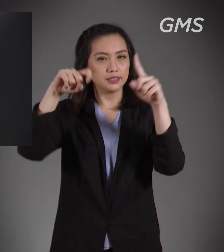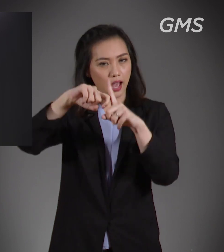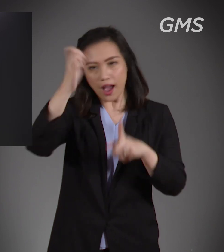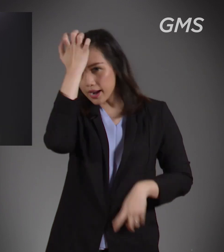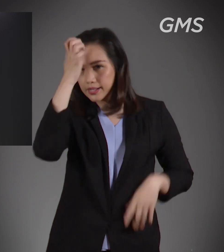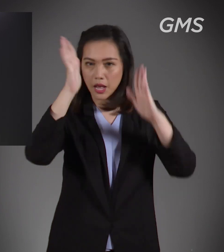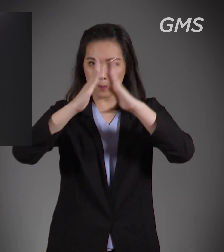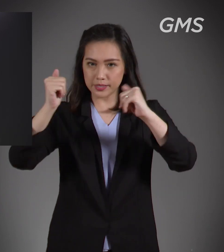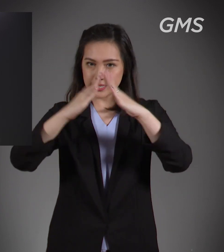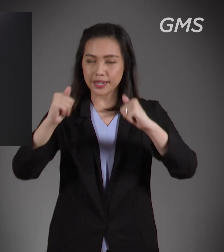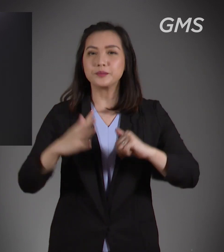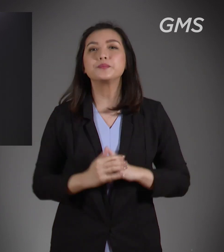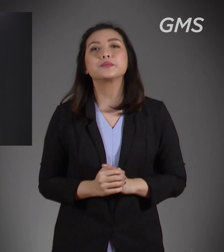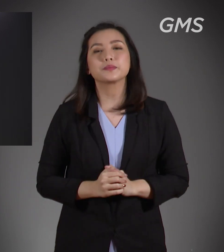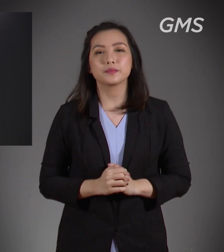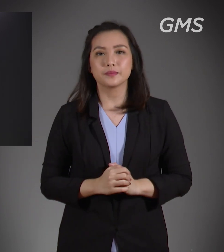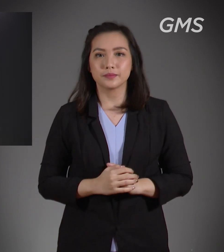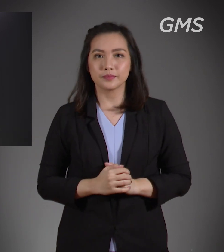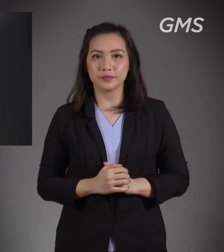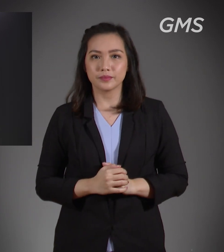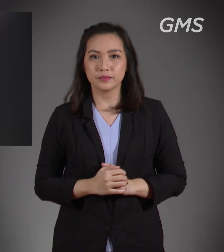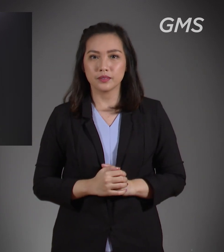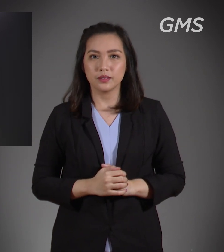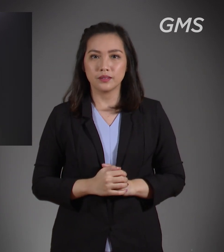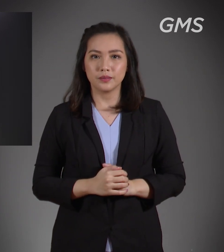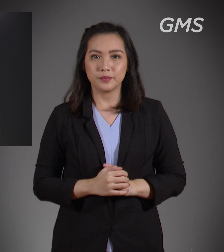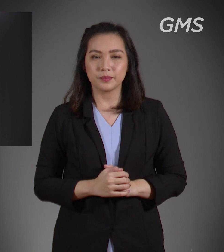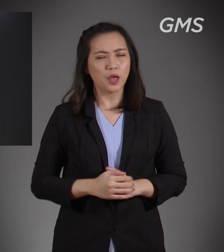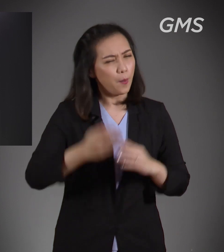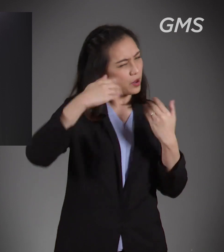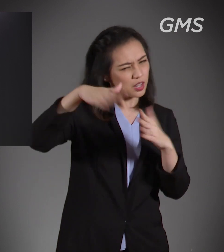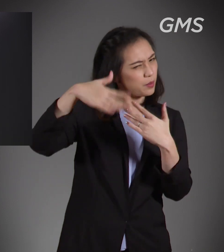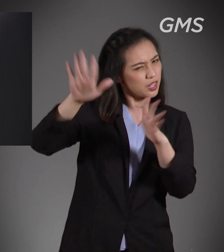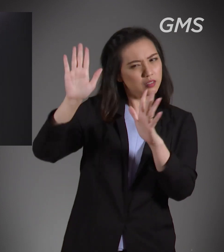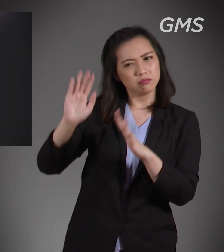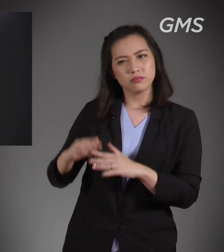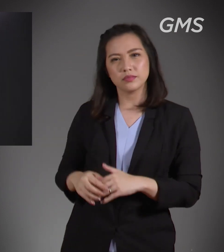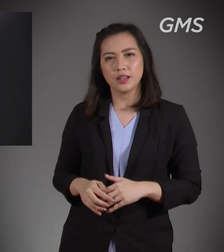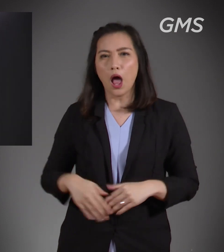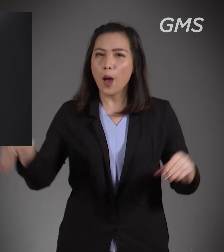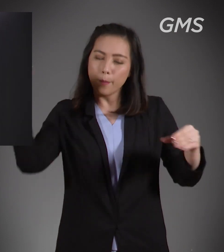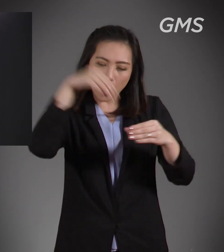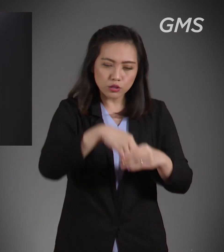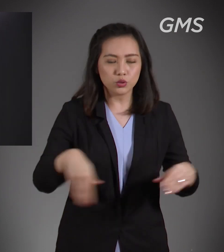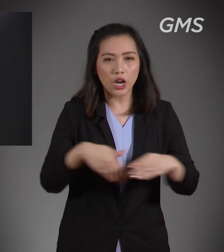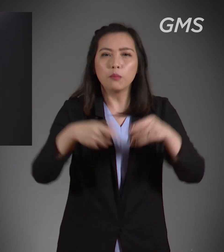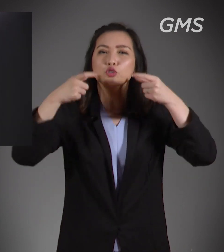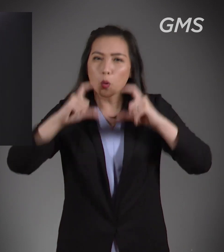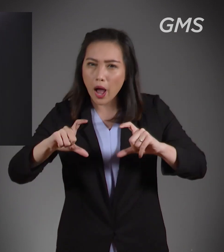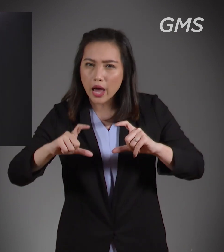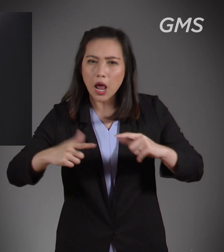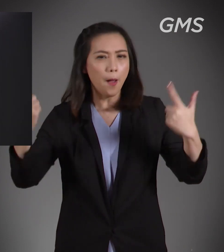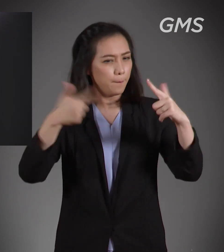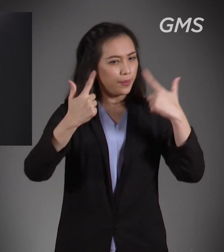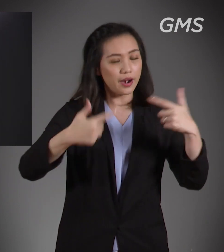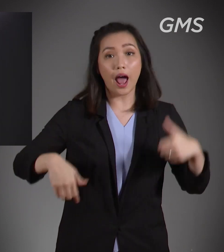aku serahkan kamu kepada keinginan hatimu. Nah, pergilah sana ke dalam tangan Sisak. Kamu melayani aku tidak mau kan? Kamu